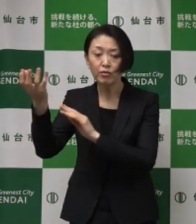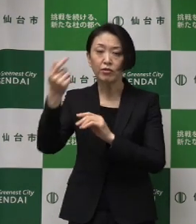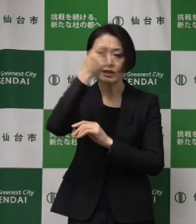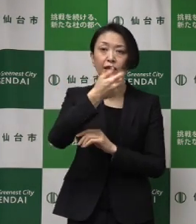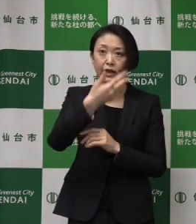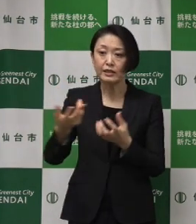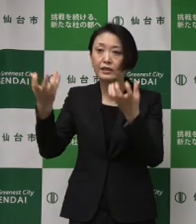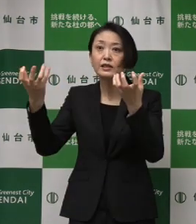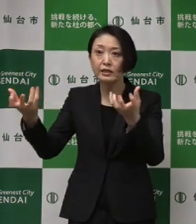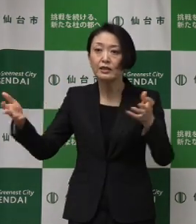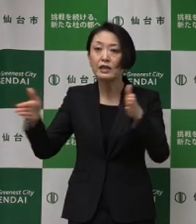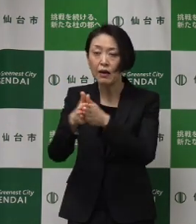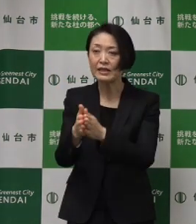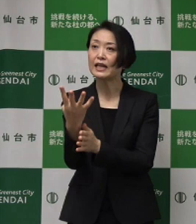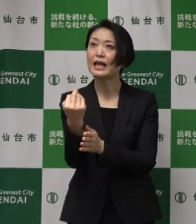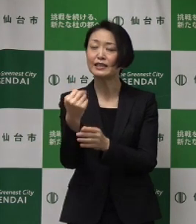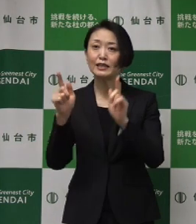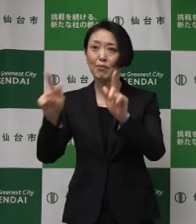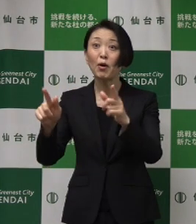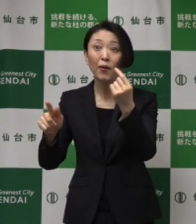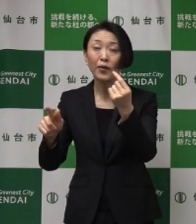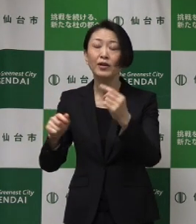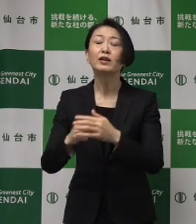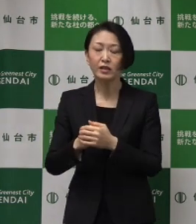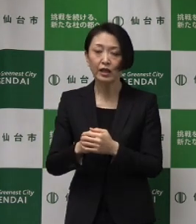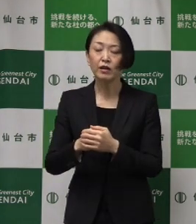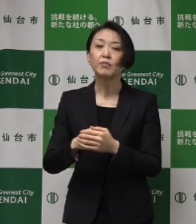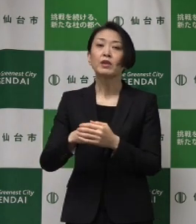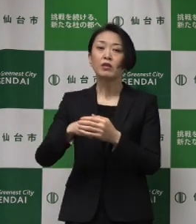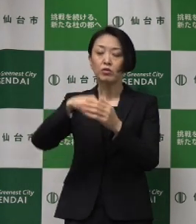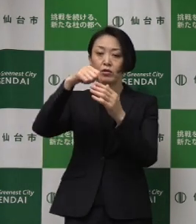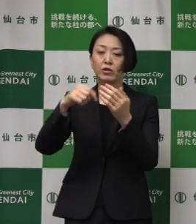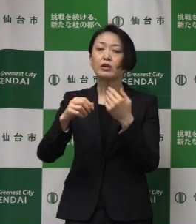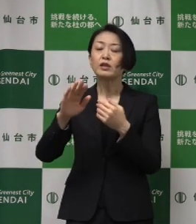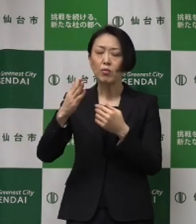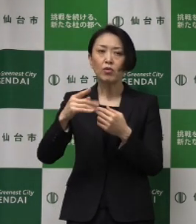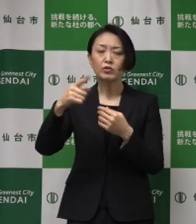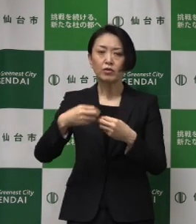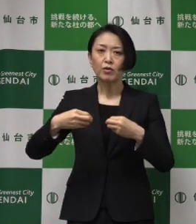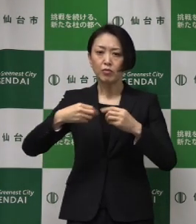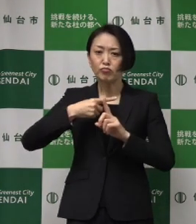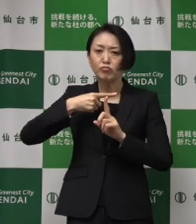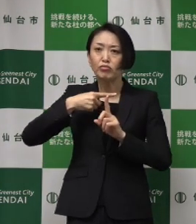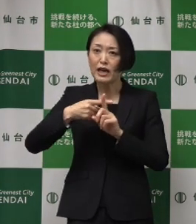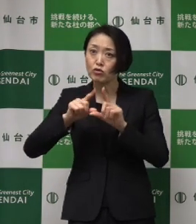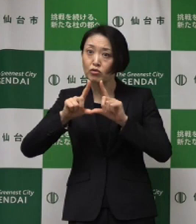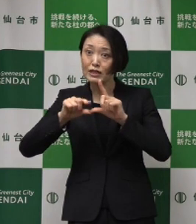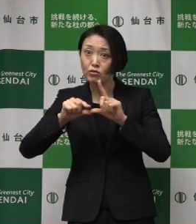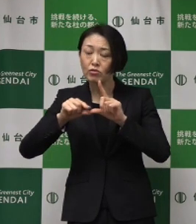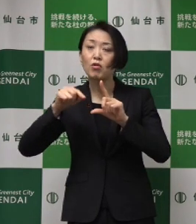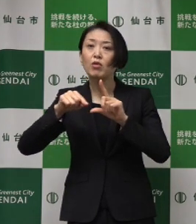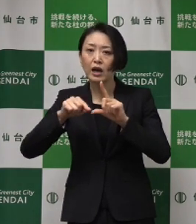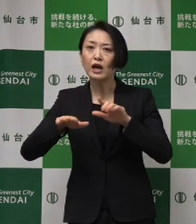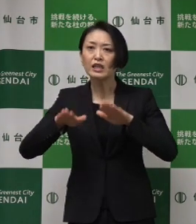の, 検査の割合ですか、陽性変異株の陽性率というのを発表してるんですが、それがどんどん上がっている状